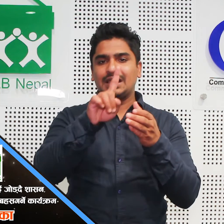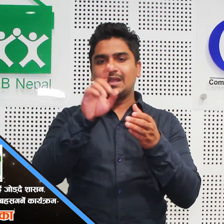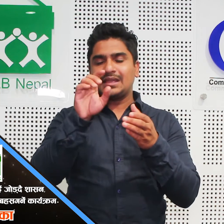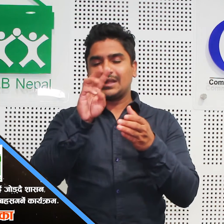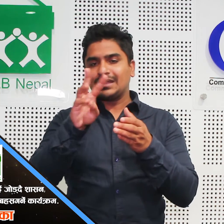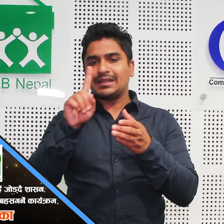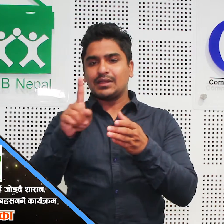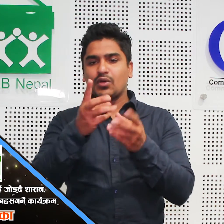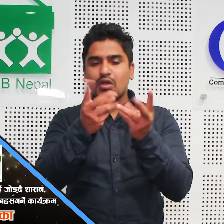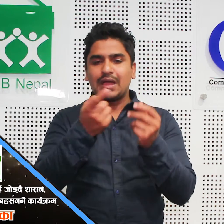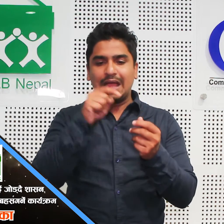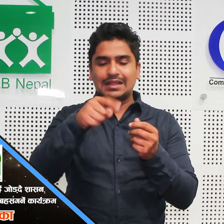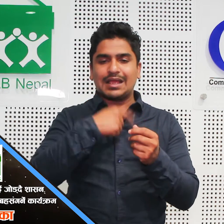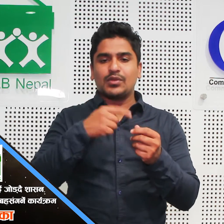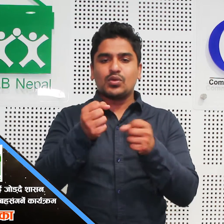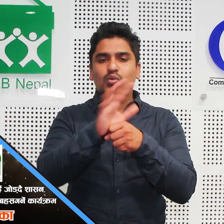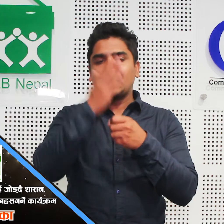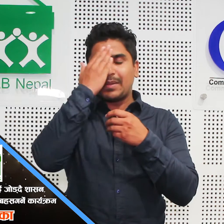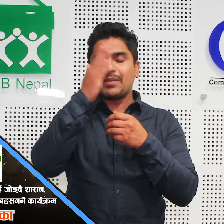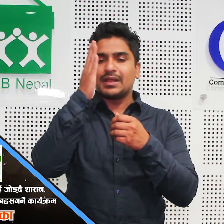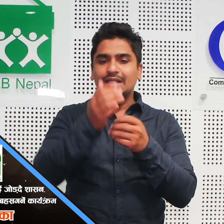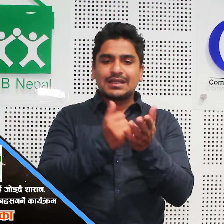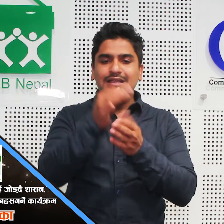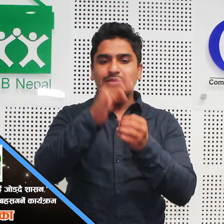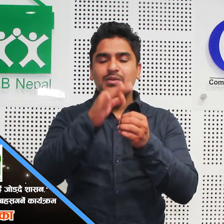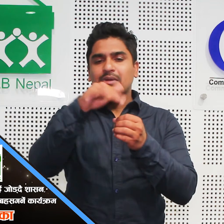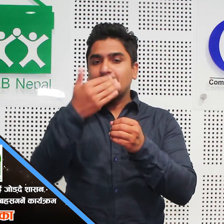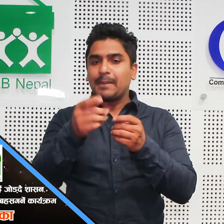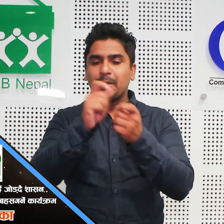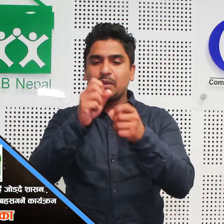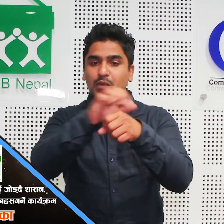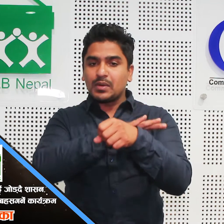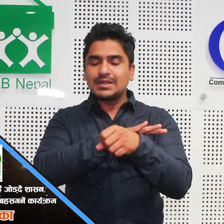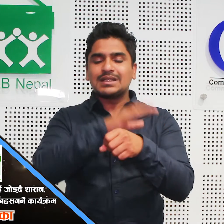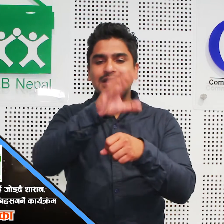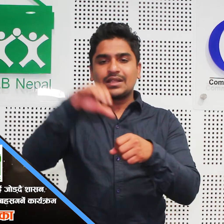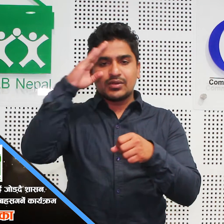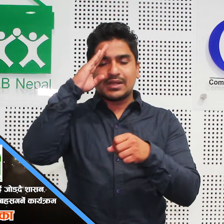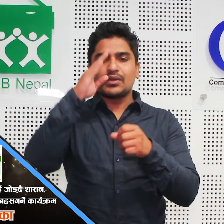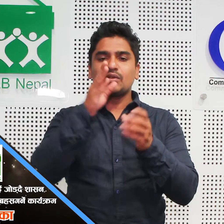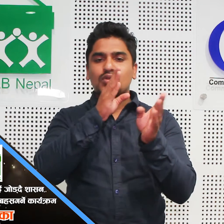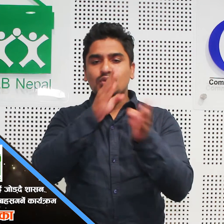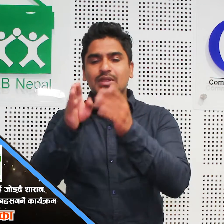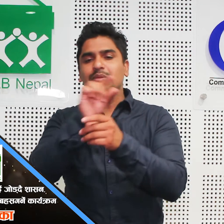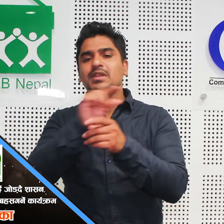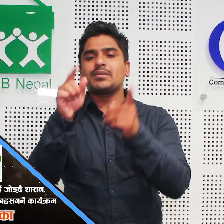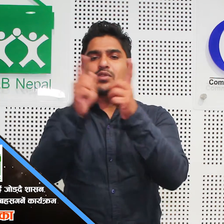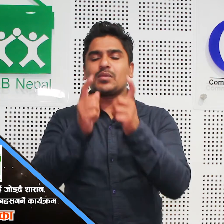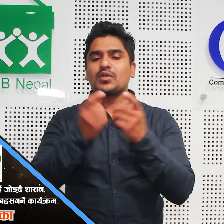131 अङ्कमा आज हामी कोरोना महामारीले कृषि व्यवसायमा पारेको प्रभाव र स्थानीय सरकारको योजनाका विषयमा छलफल